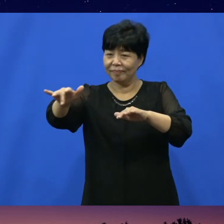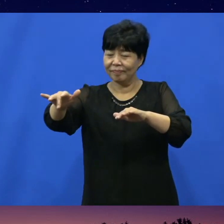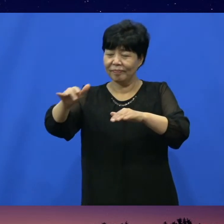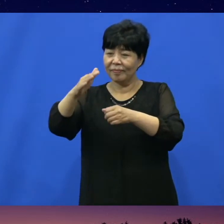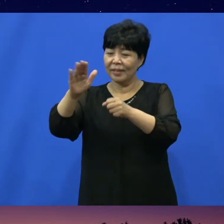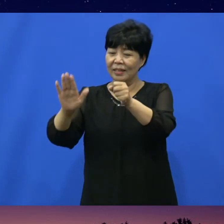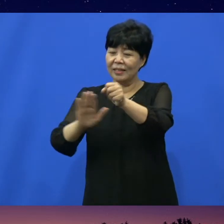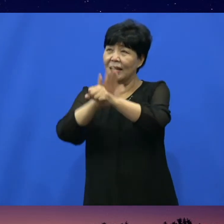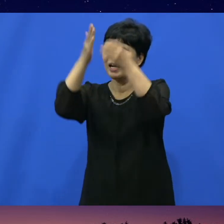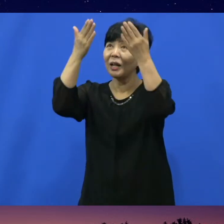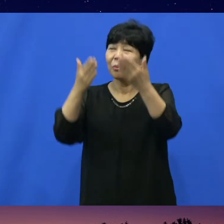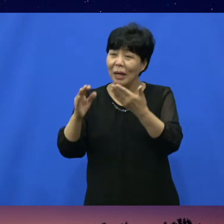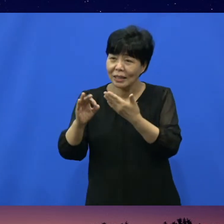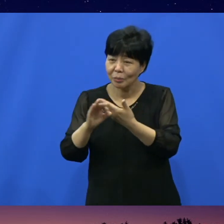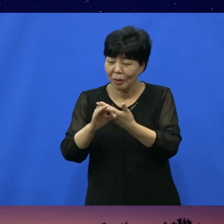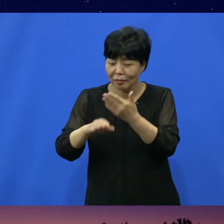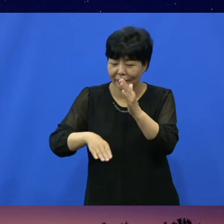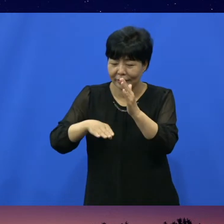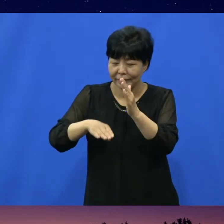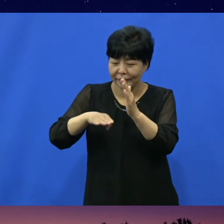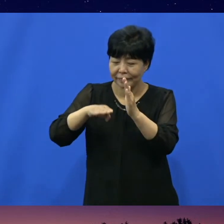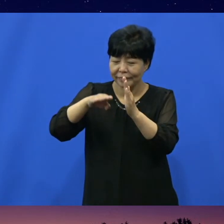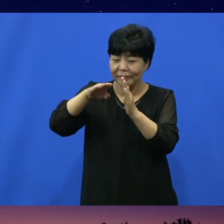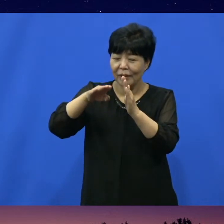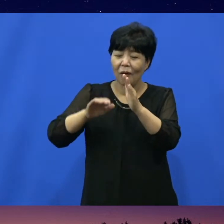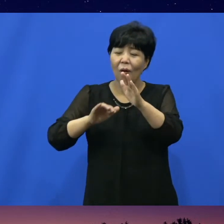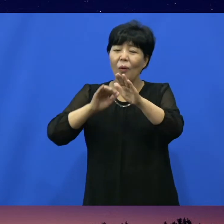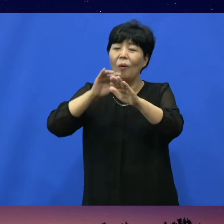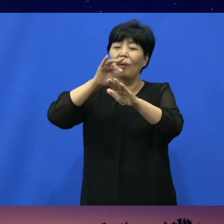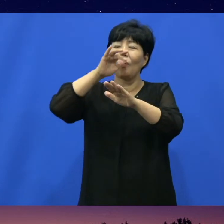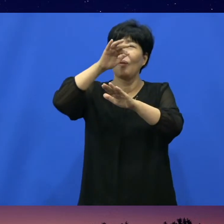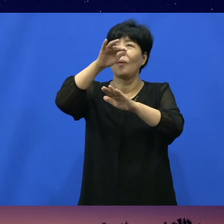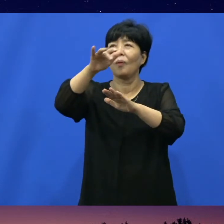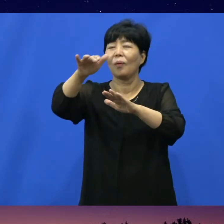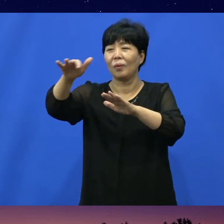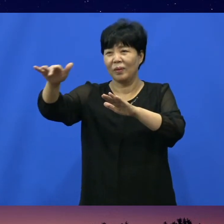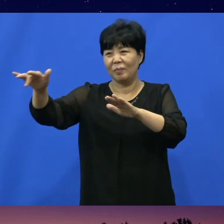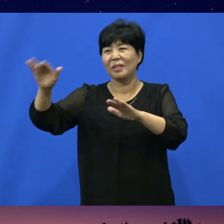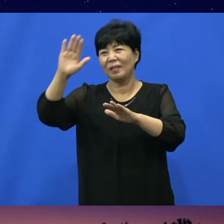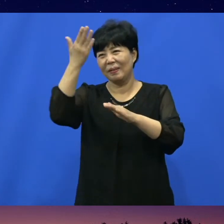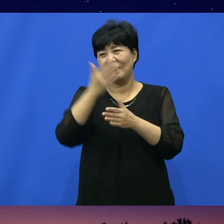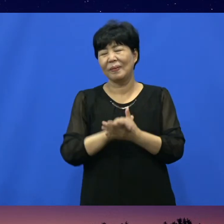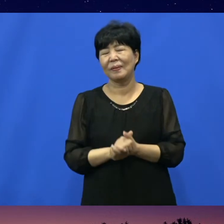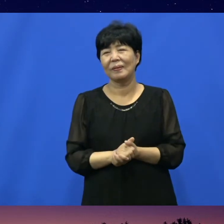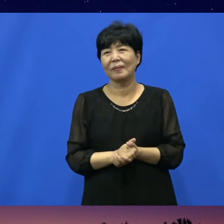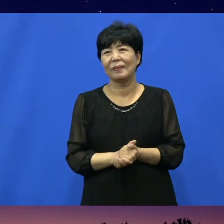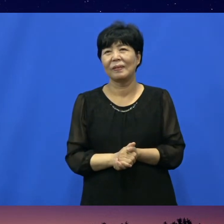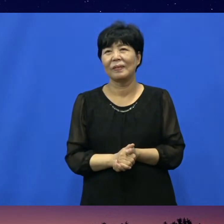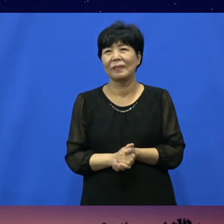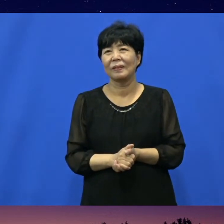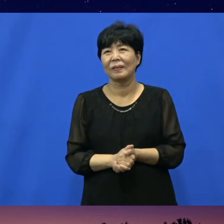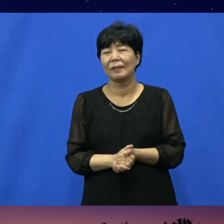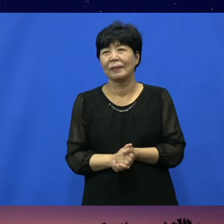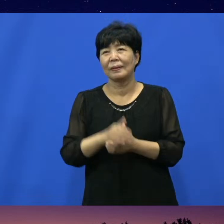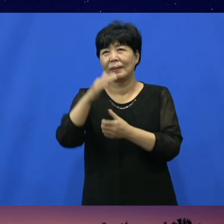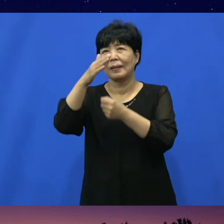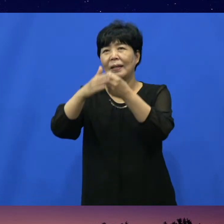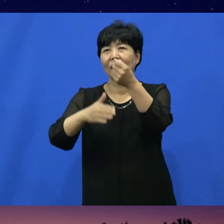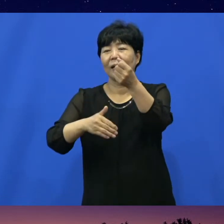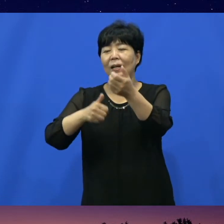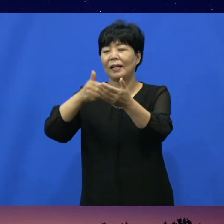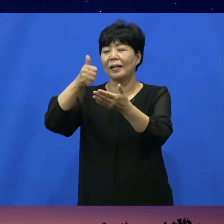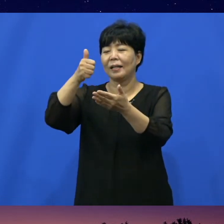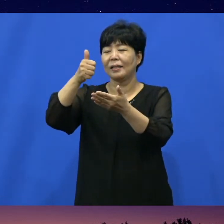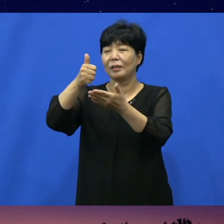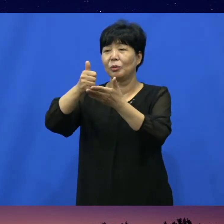사랑을 받으면 그 사랑이 채워지고 그 사랑이 흘러서 옆으로 다른 사람 위로 흘러가요. 여러분, 하나님으로부터 내가 사랑을